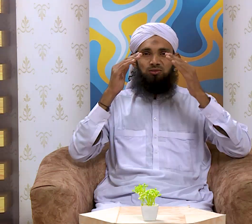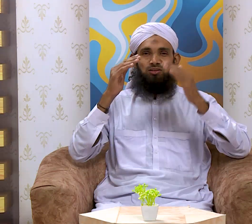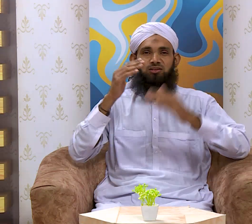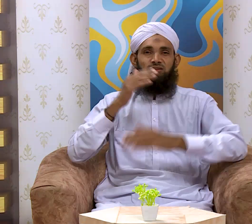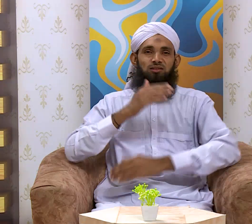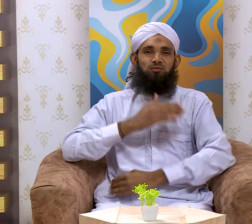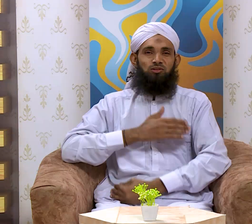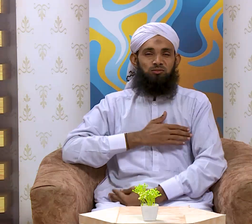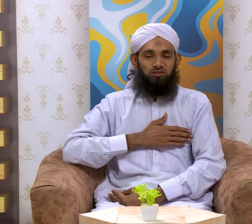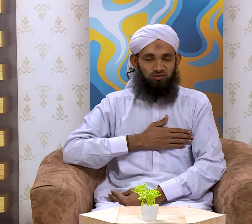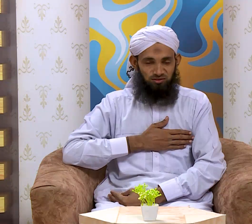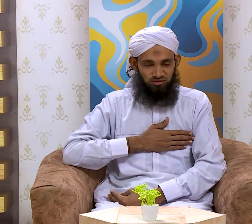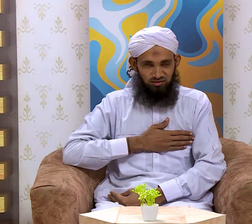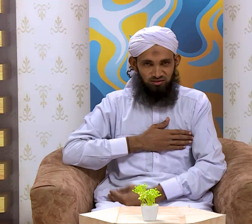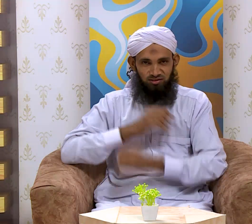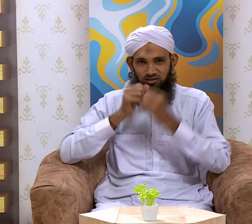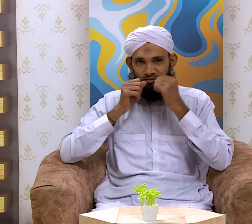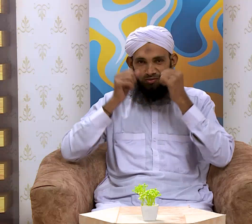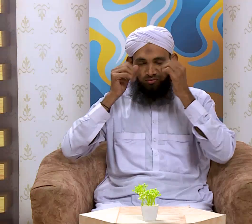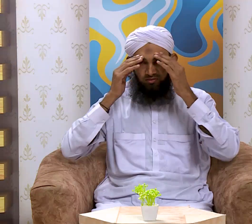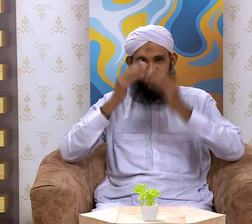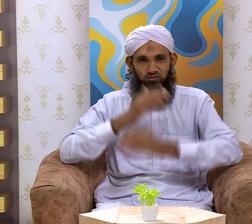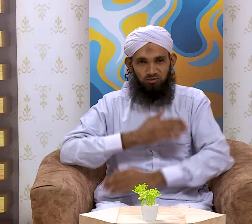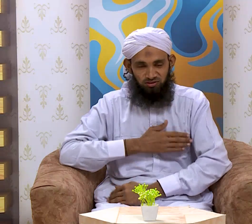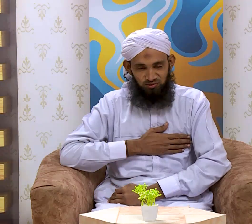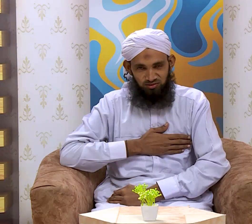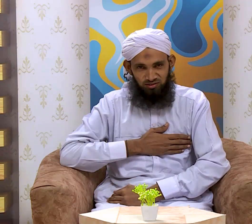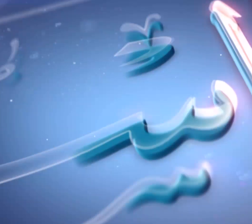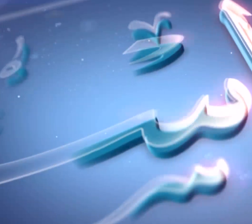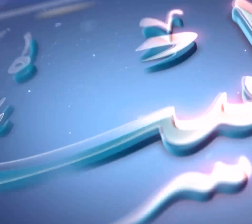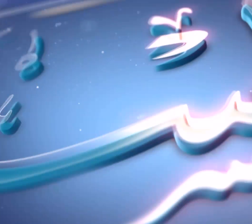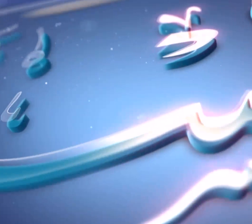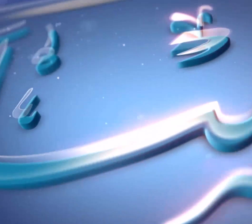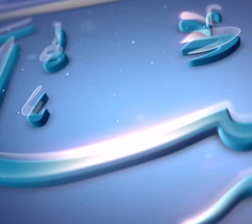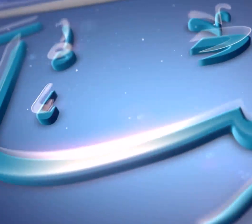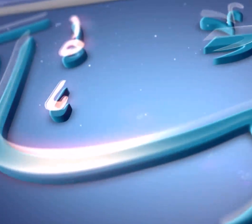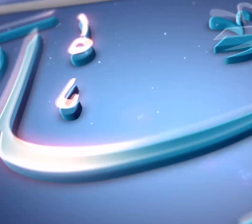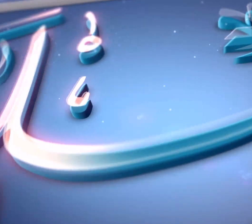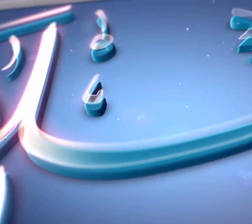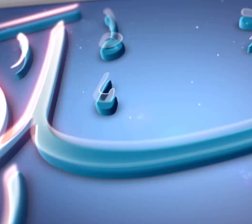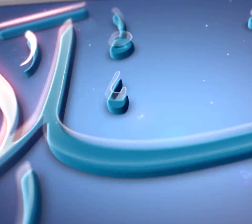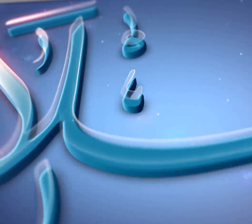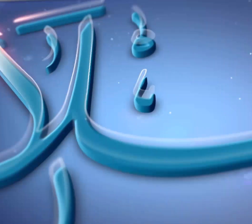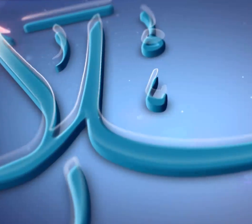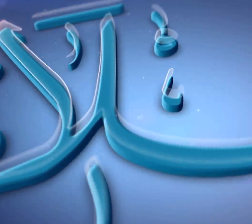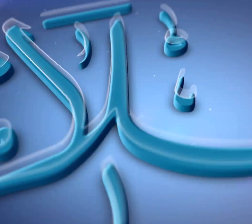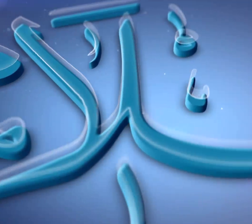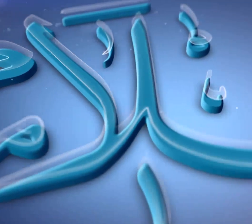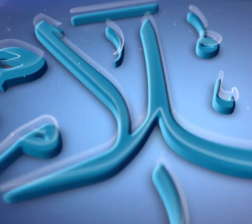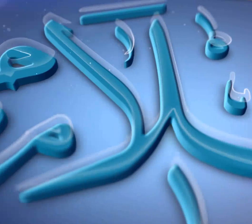تعالی علی محمد وعلی آلہ وصحبہ وبارک وسلم۔ میری زندگی کا مقصد تیرے دین